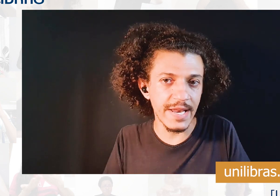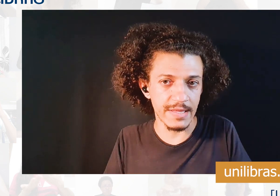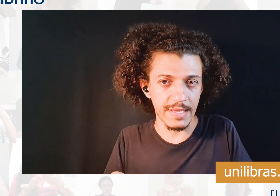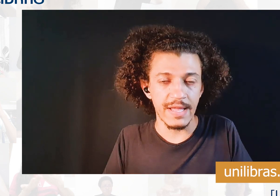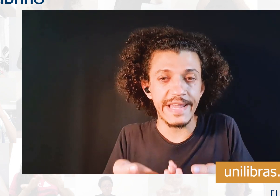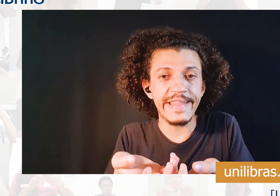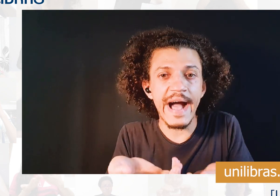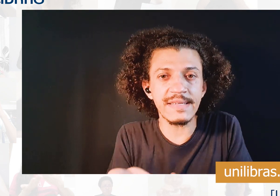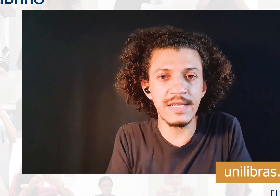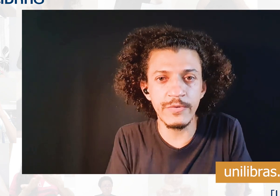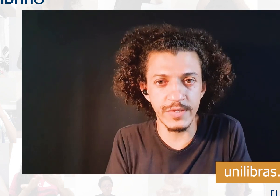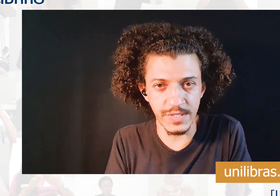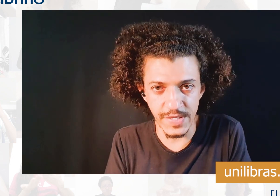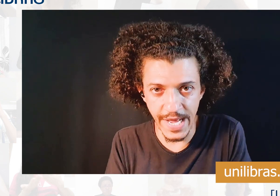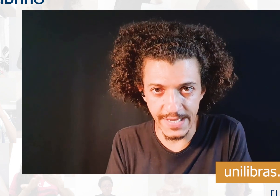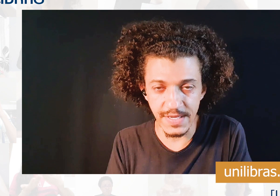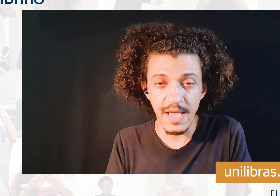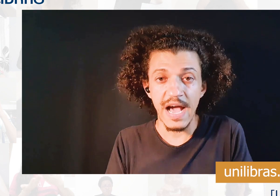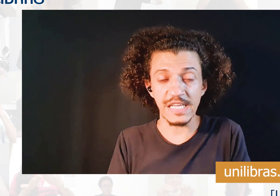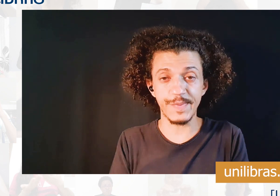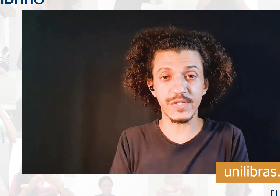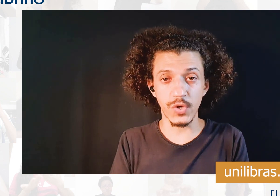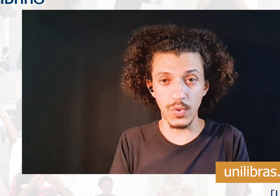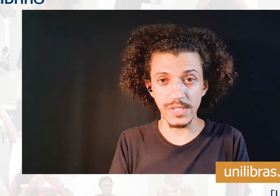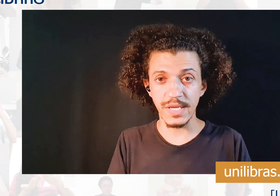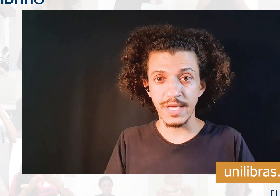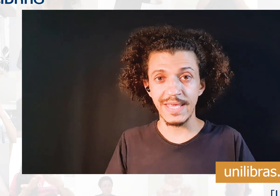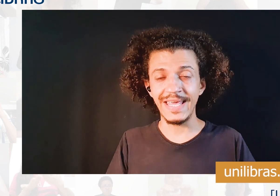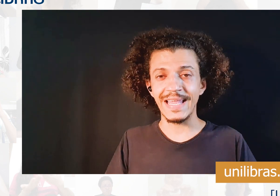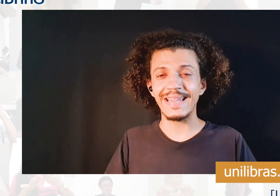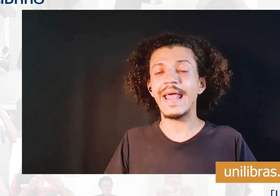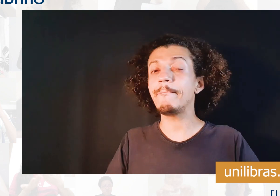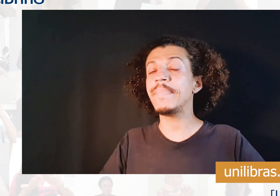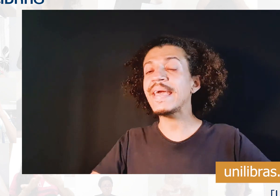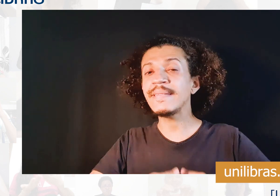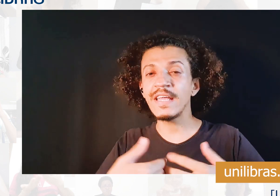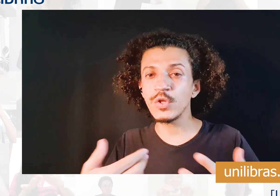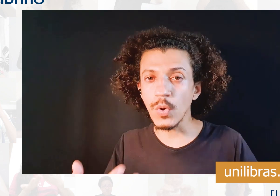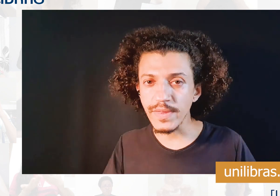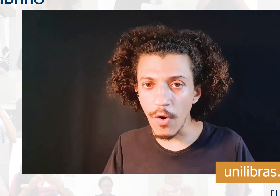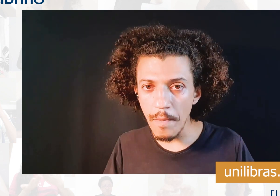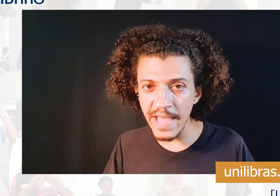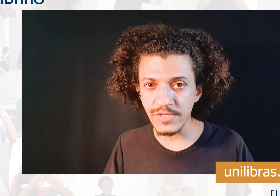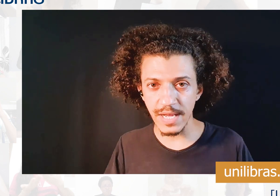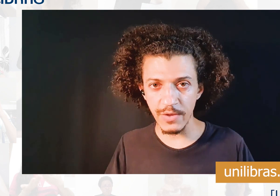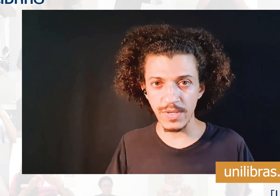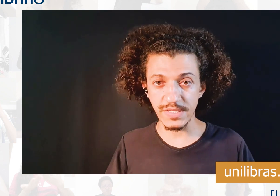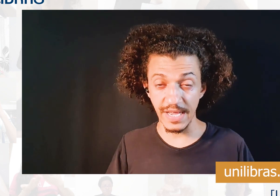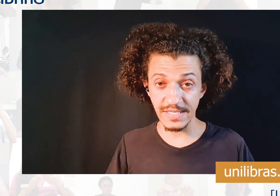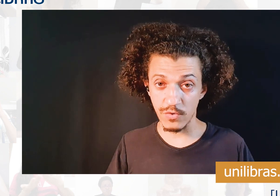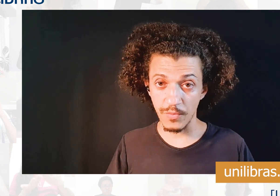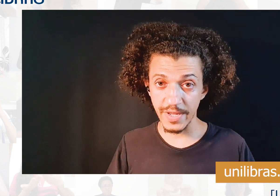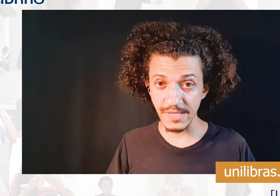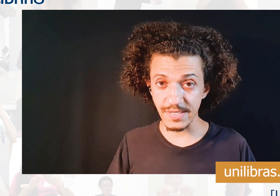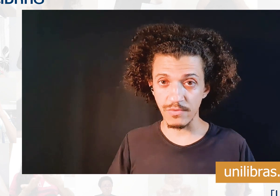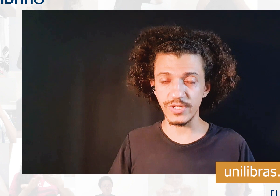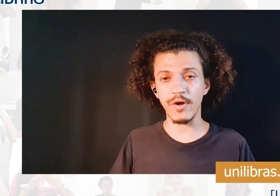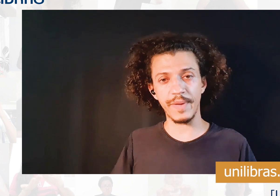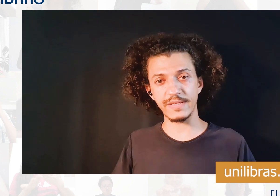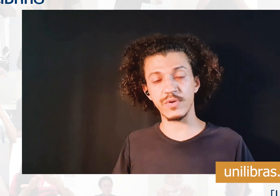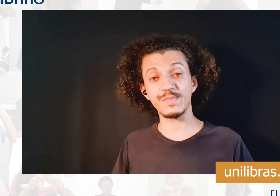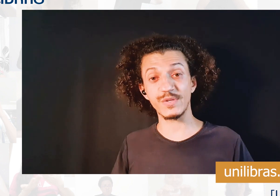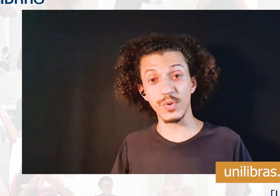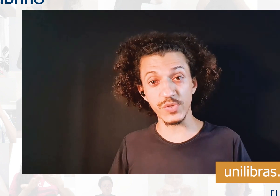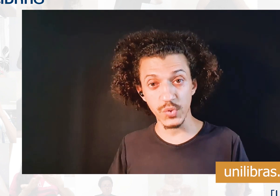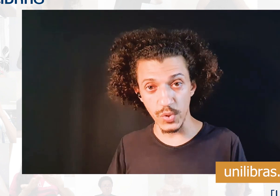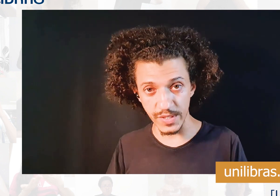de escrita das línguas de sinais, as pessoas que dependem totalmente da língua de sinais na comunicação,